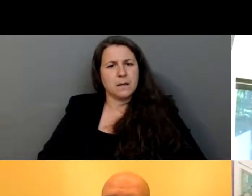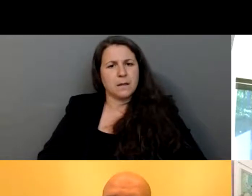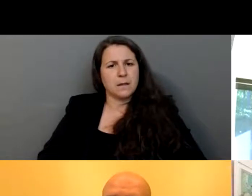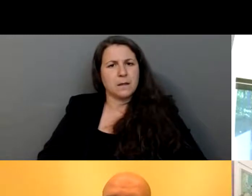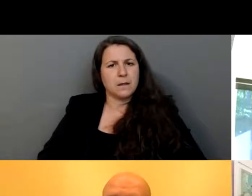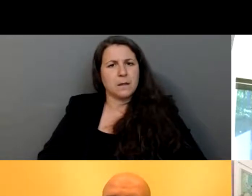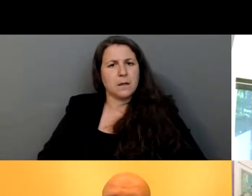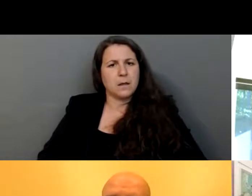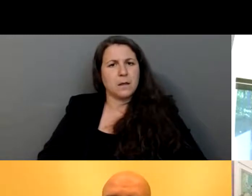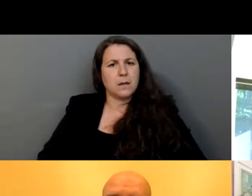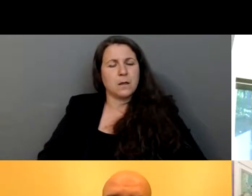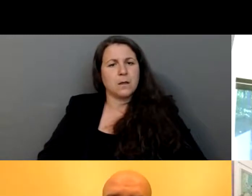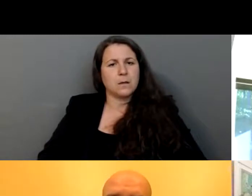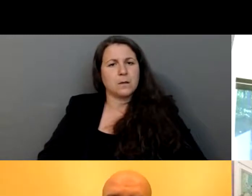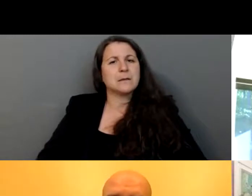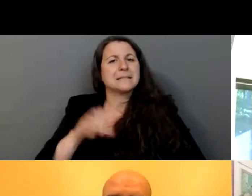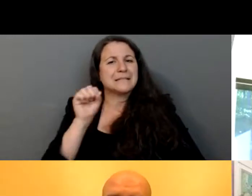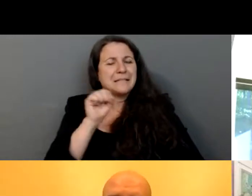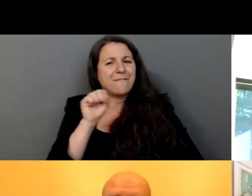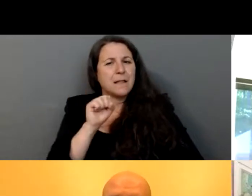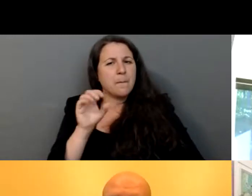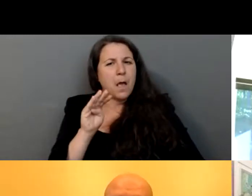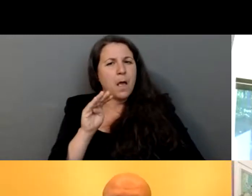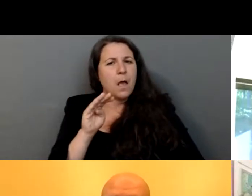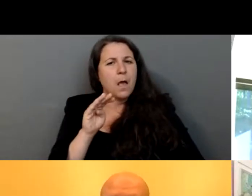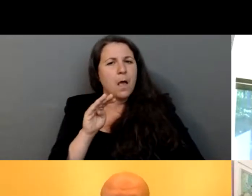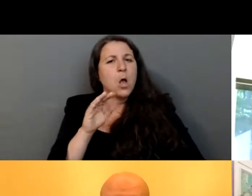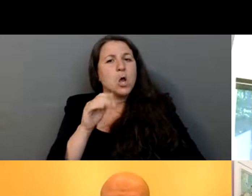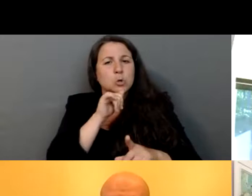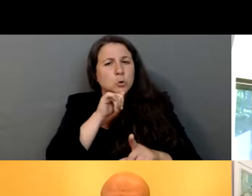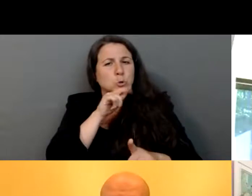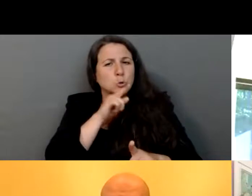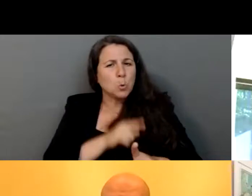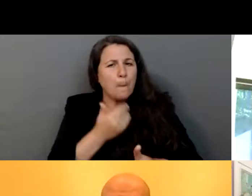Okay. Peut-être, pour être certaine qu'on comprend bien votre question,